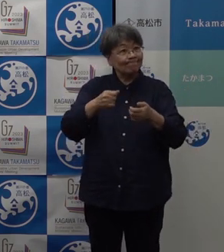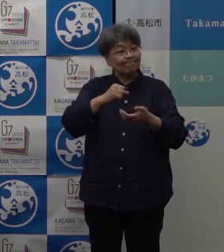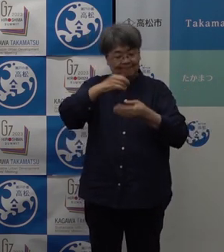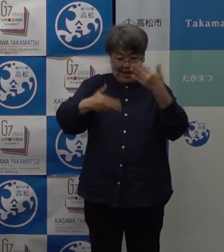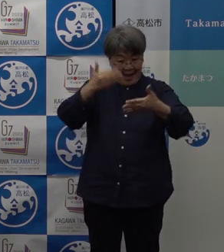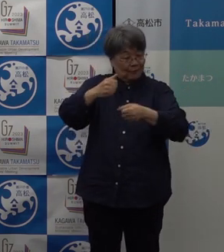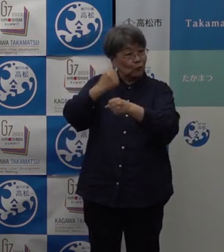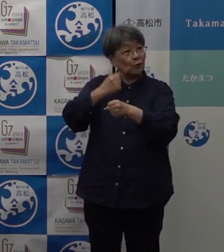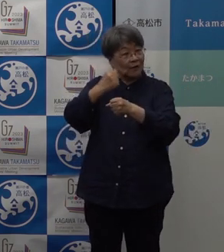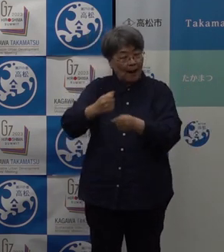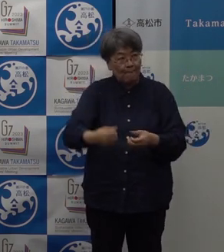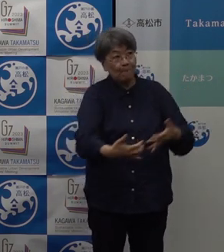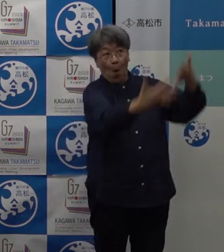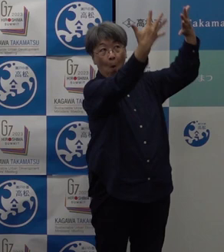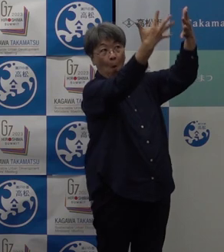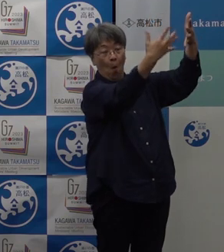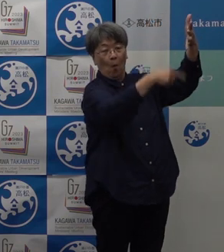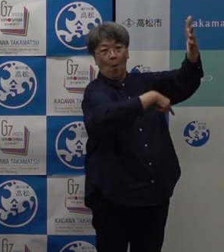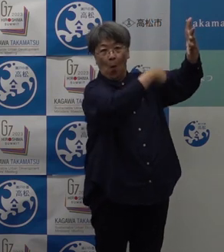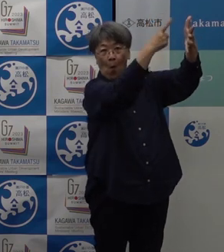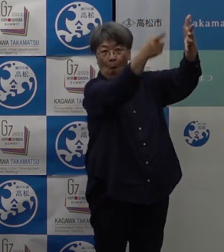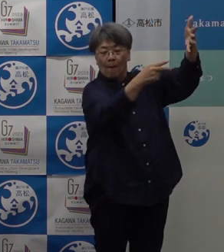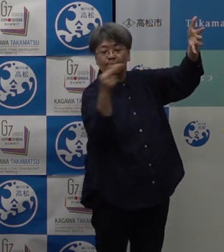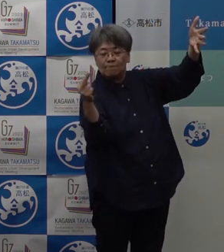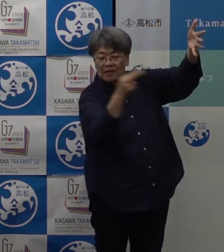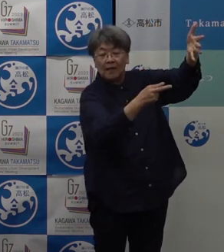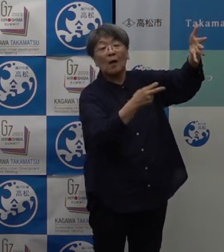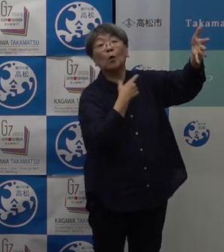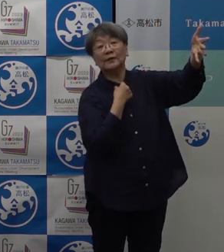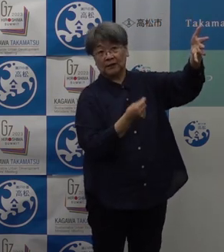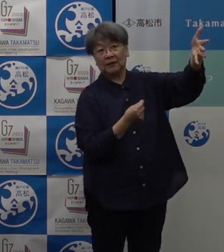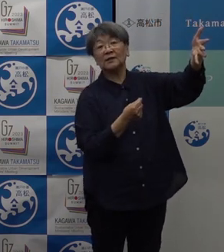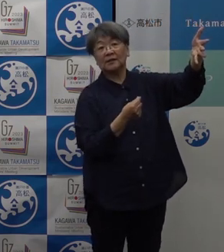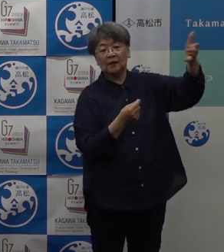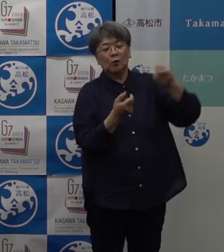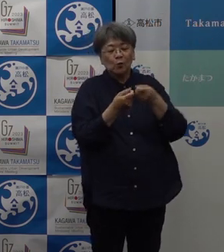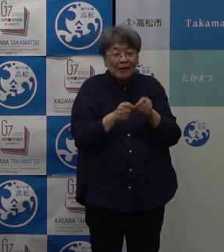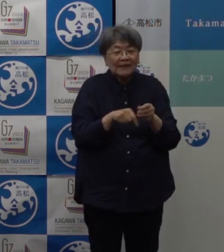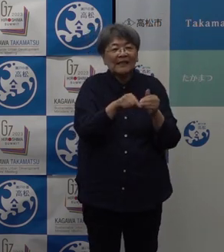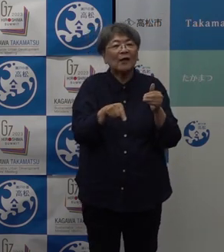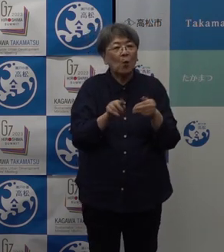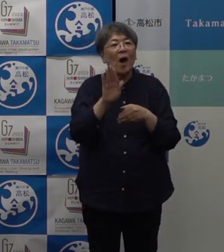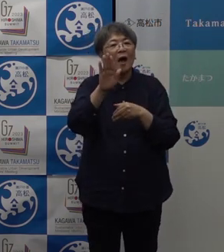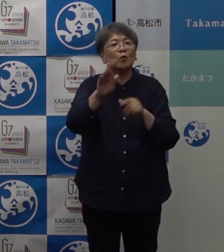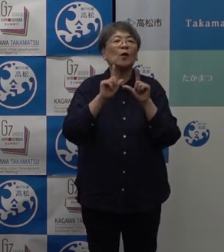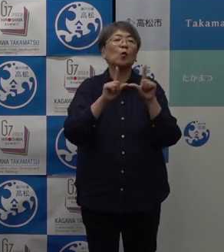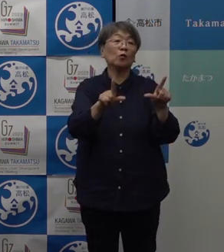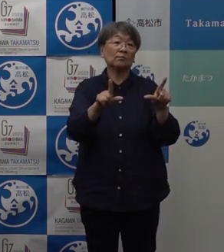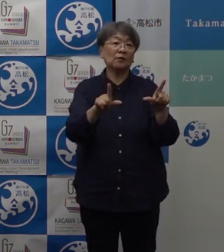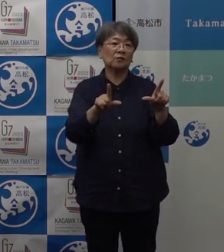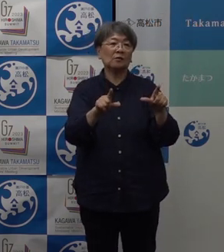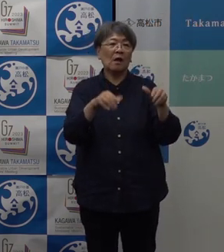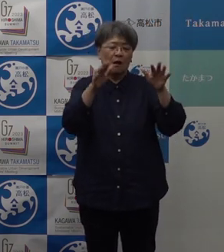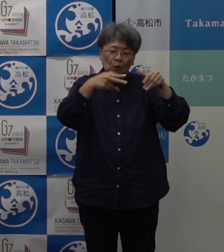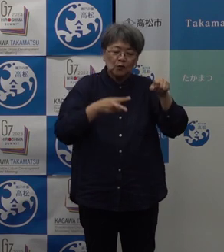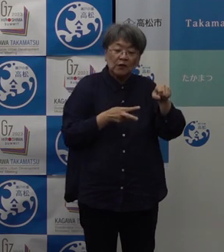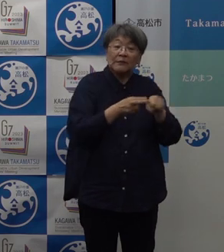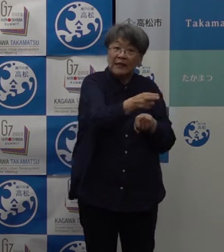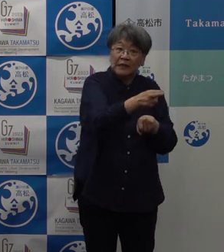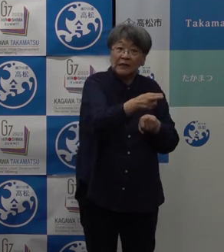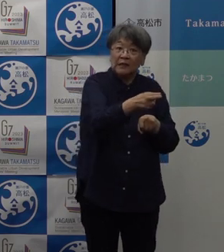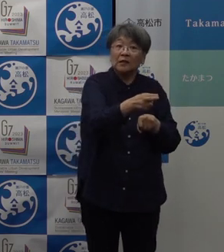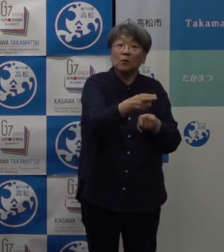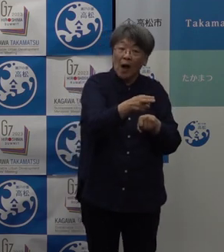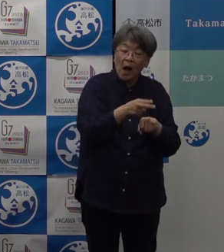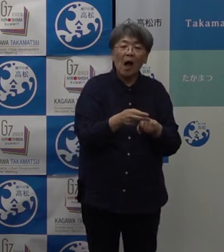定ということになっております。詳細につきましては決まり次第お知らせをいたします。募集の締め切りは結構やっぱマインクラフトのこ